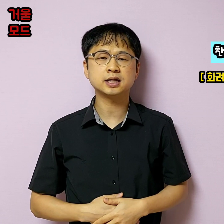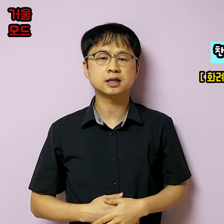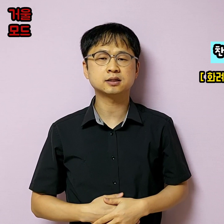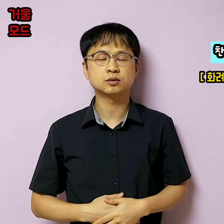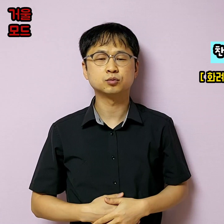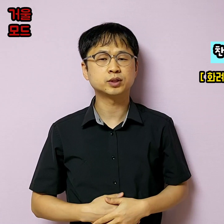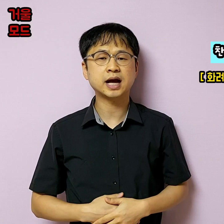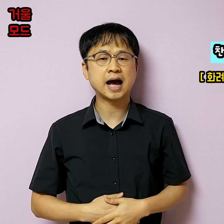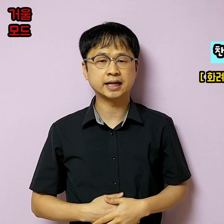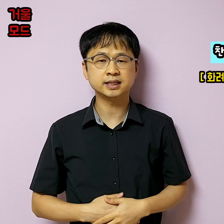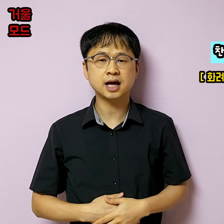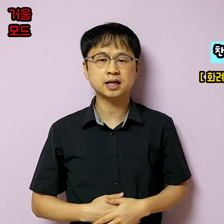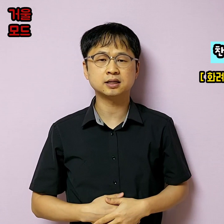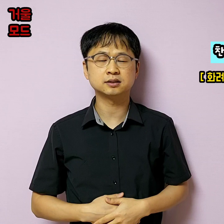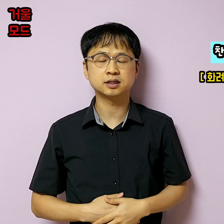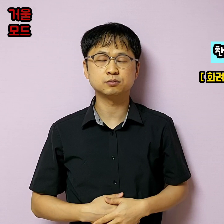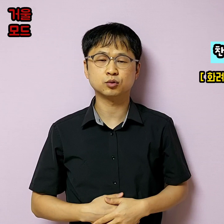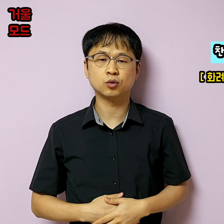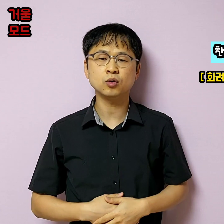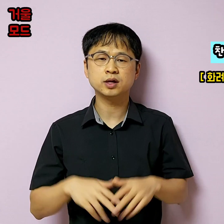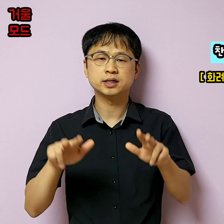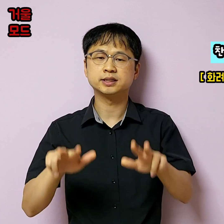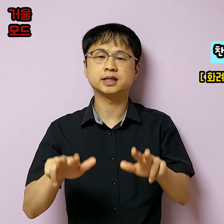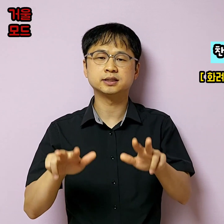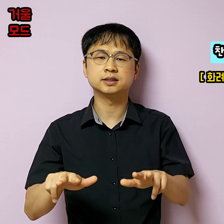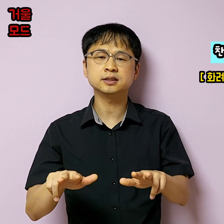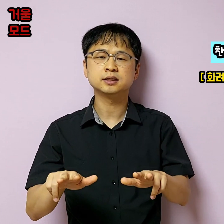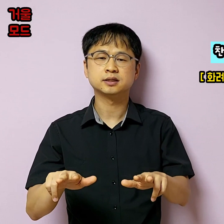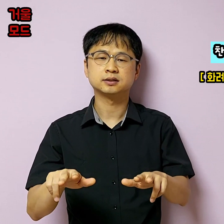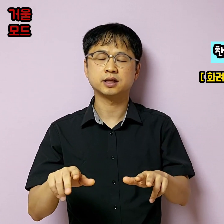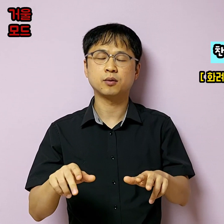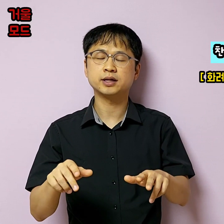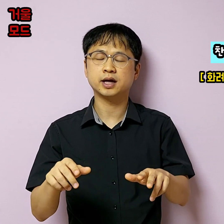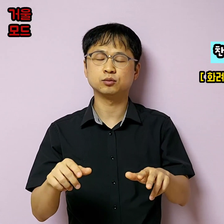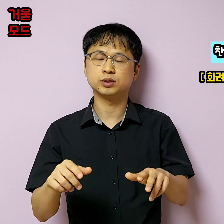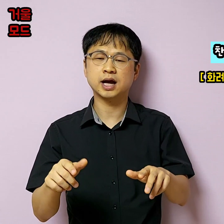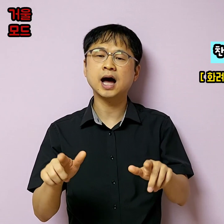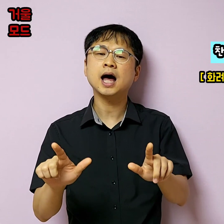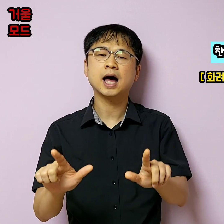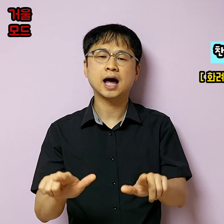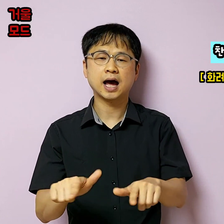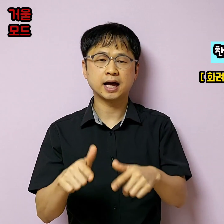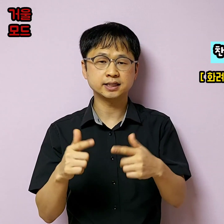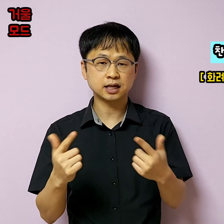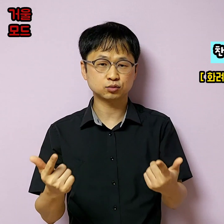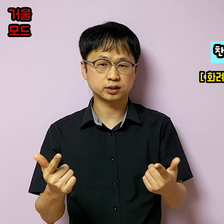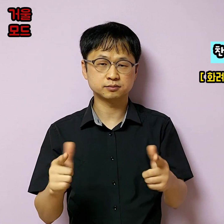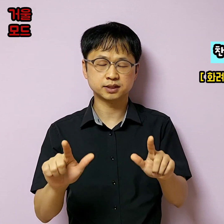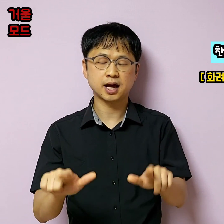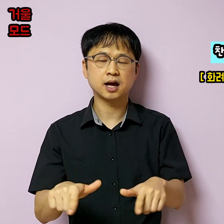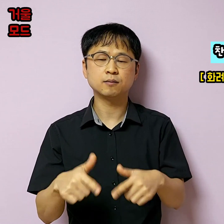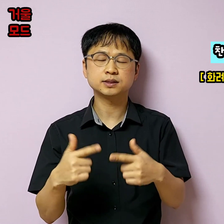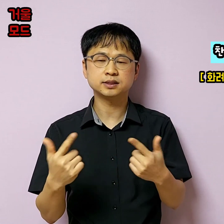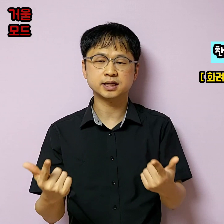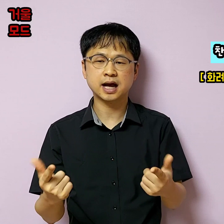찬란한 우리가 아니다라는 느낌으로 이제는 그때 화려한 우리가 아니다 수어했습니다.